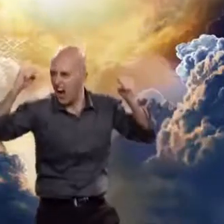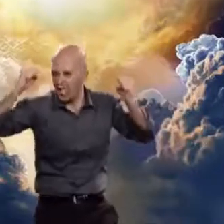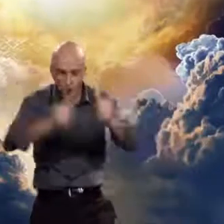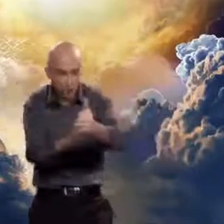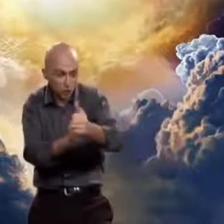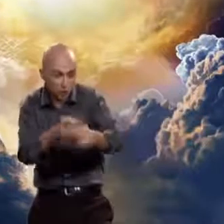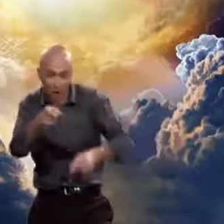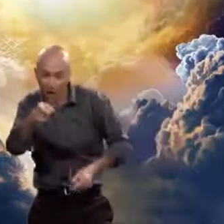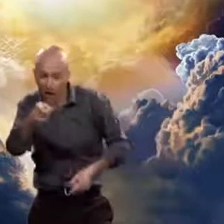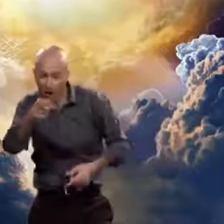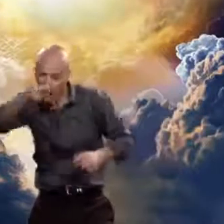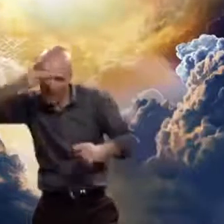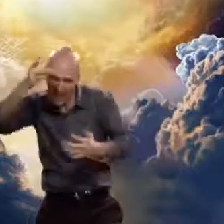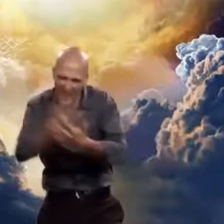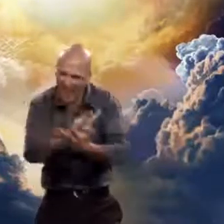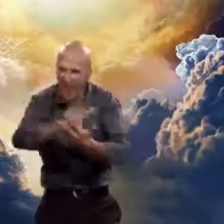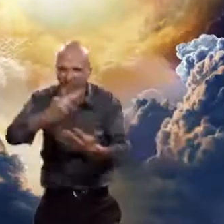O primeiro e maior dever.